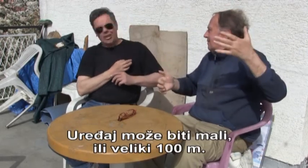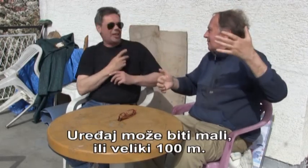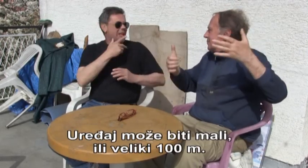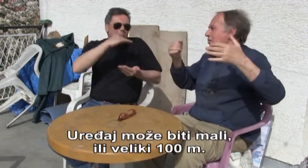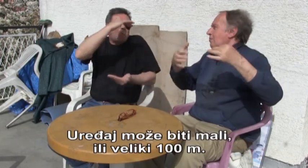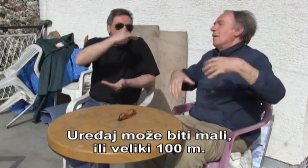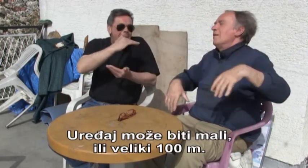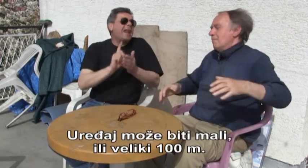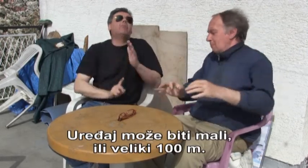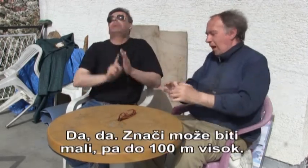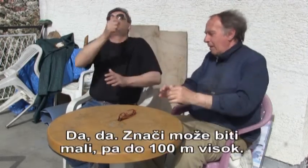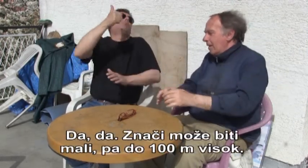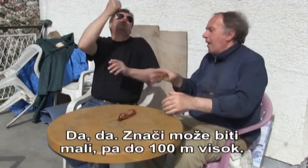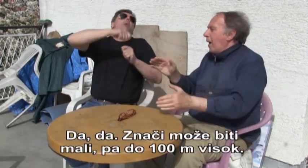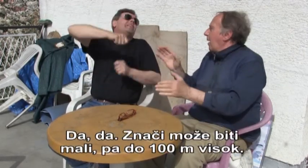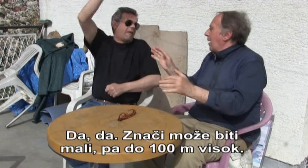Da, može biti mali, 100 metara visok.